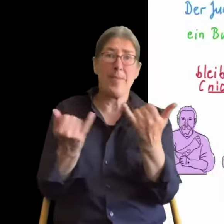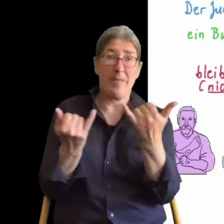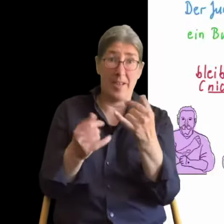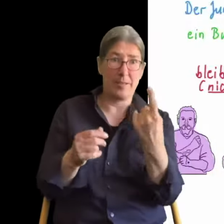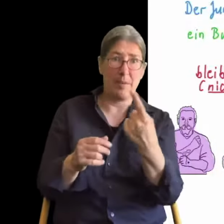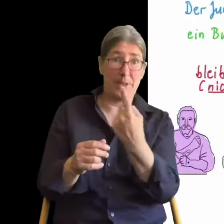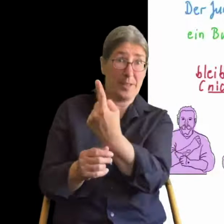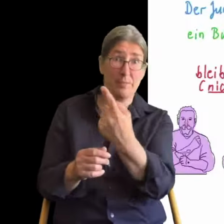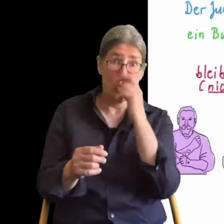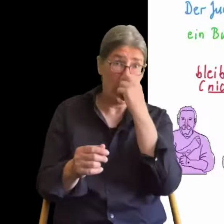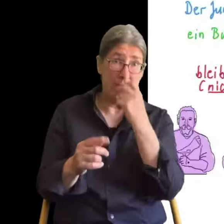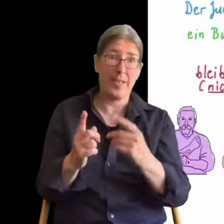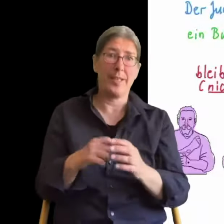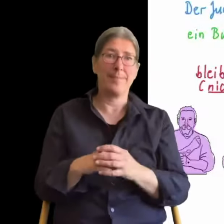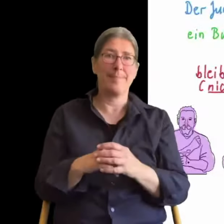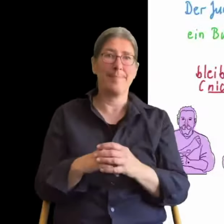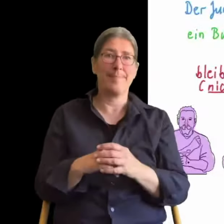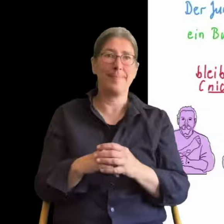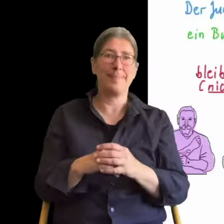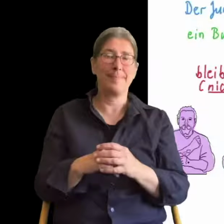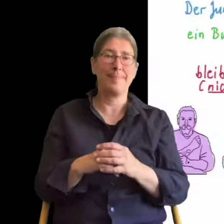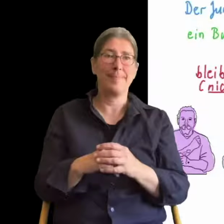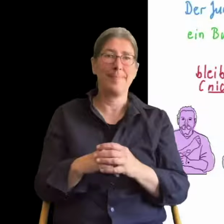ist der Junge? Er ist neugierig.